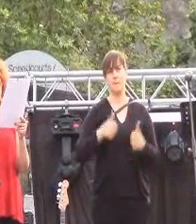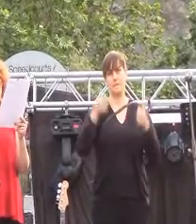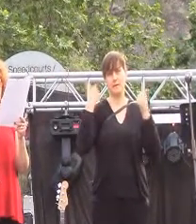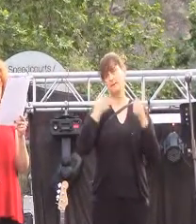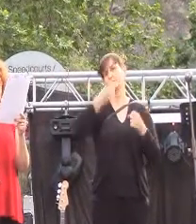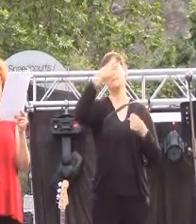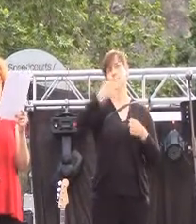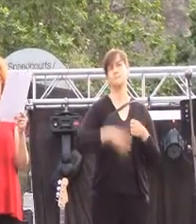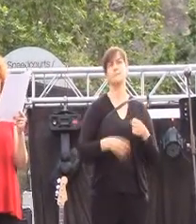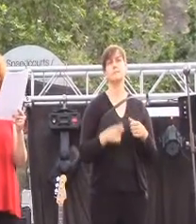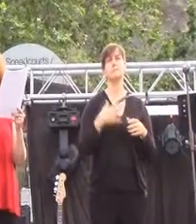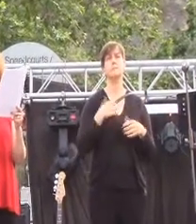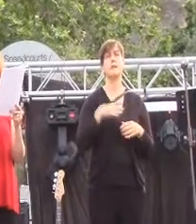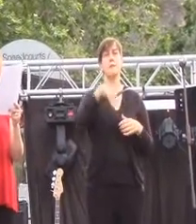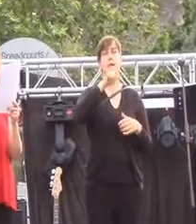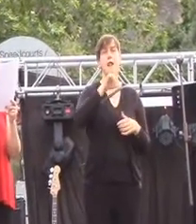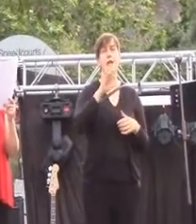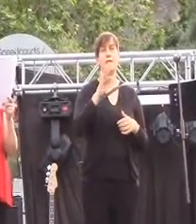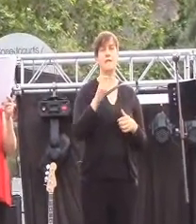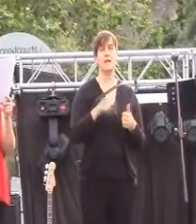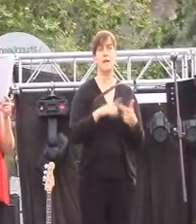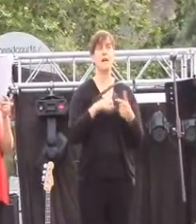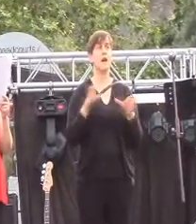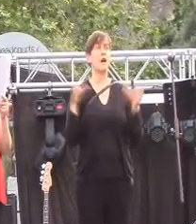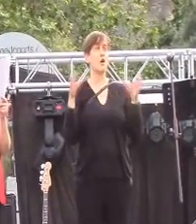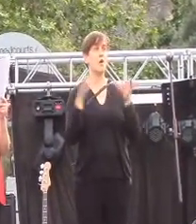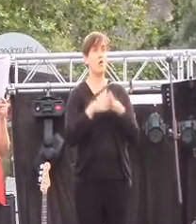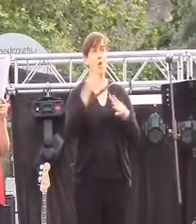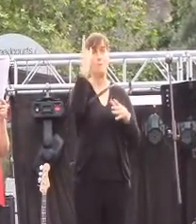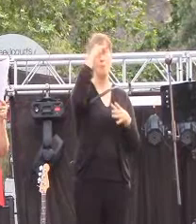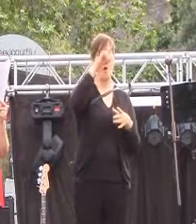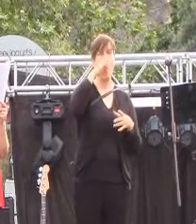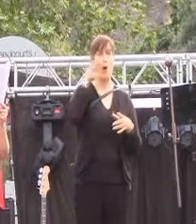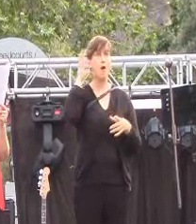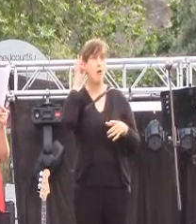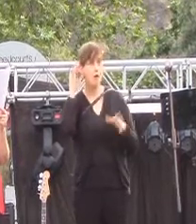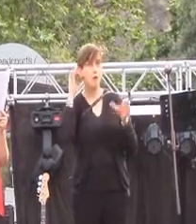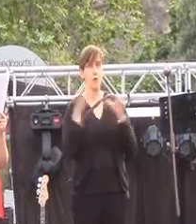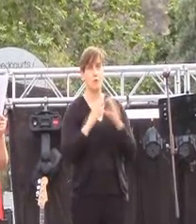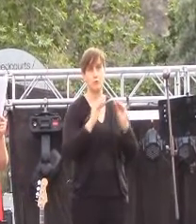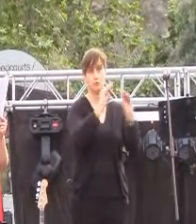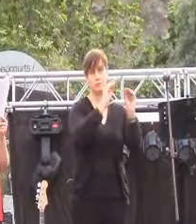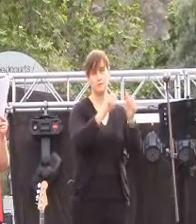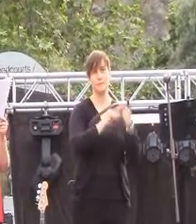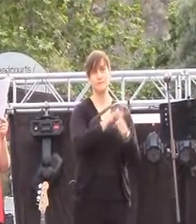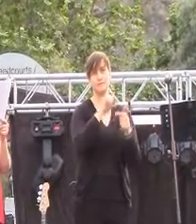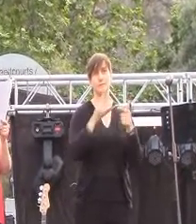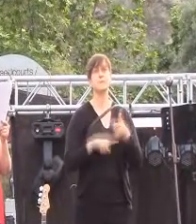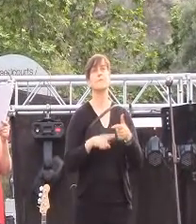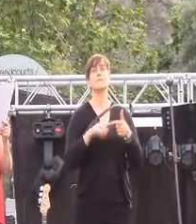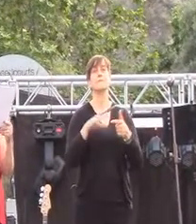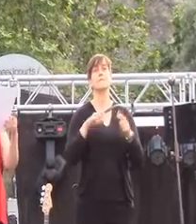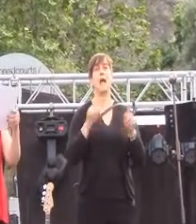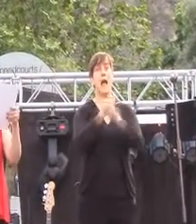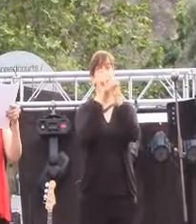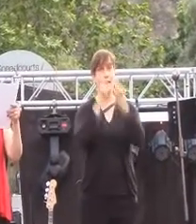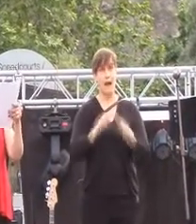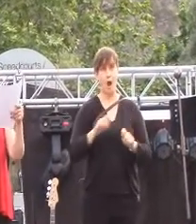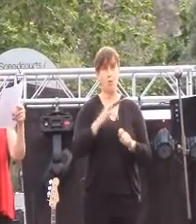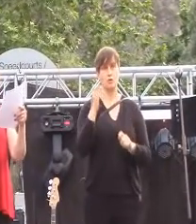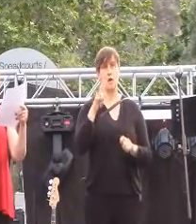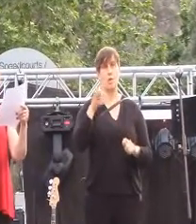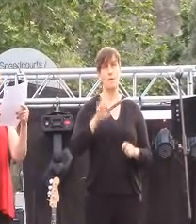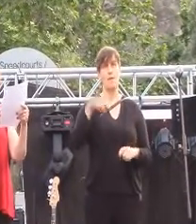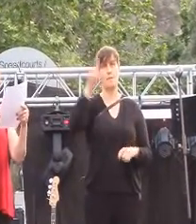quantes més. La Malèfica, els nostres diables i diableses particulars. El Cau, Jaume